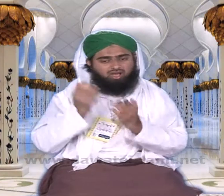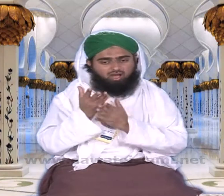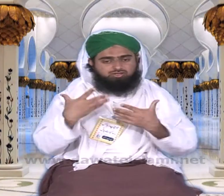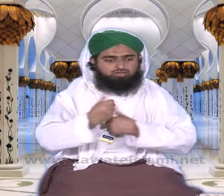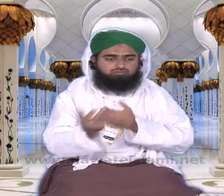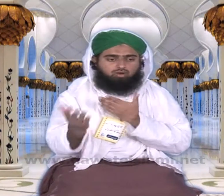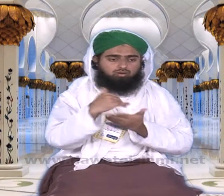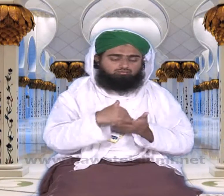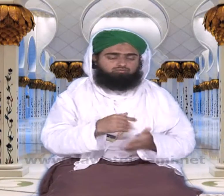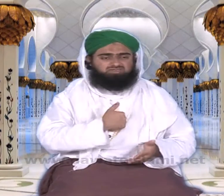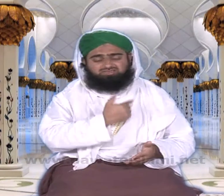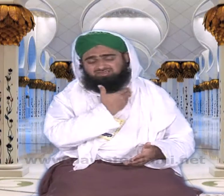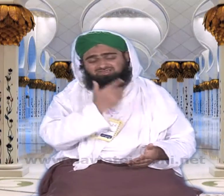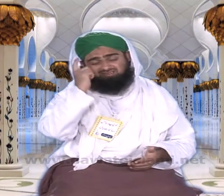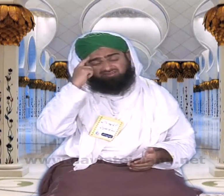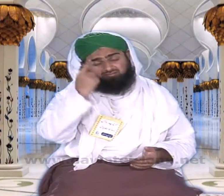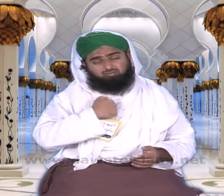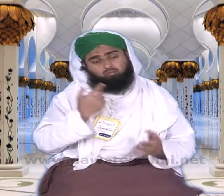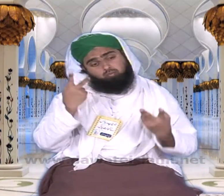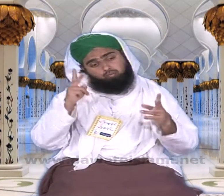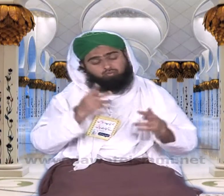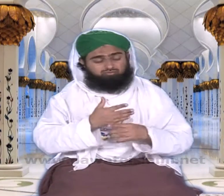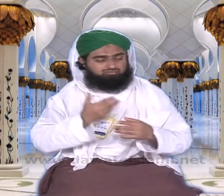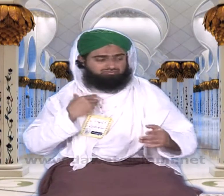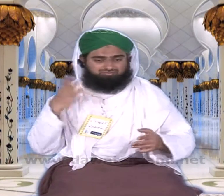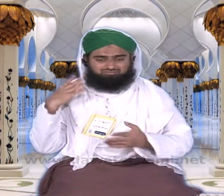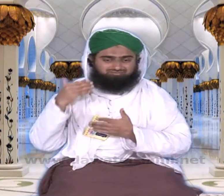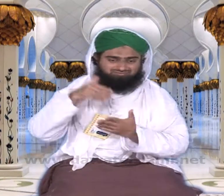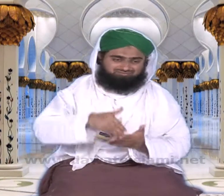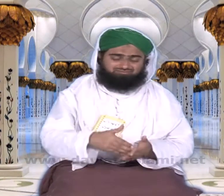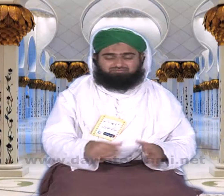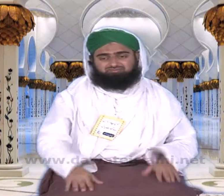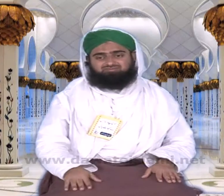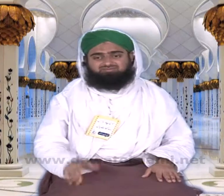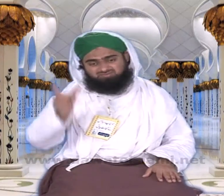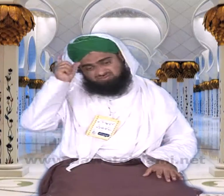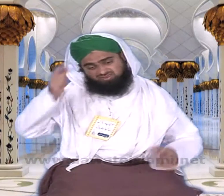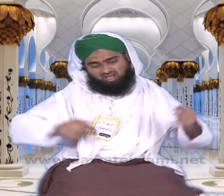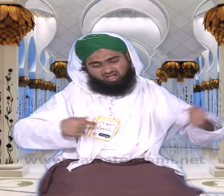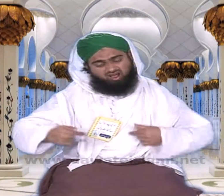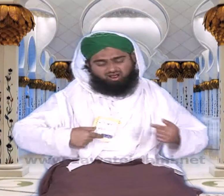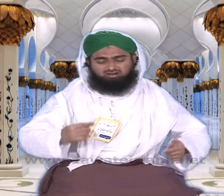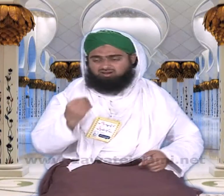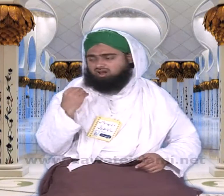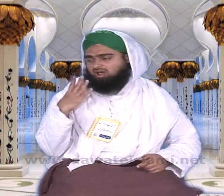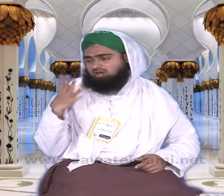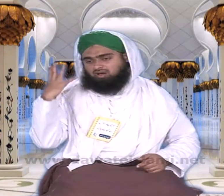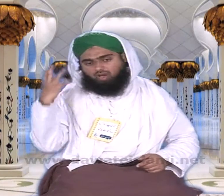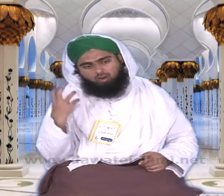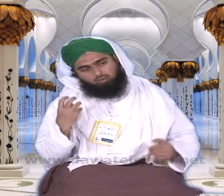میں یہ ہوتا ہے کہ میں نے بہت بڑا کام کر لیا تو یہ شیطان کے بار ہوتے ہیں وہ ہمیں اس طرح بھی ہمارے عمل برباد کرتا ہے تو